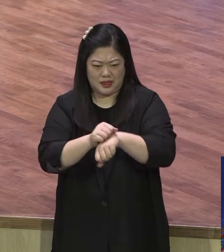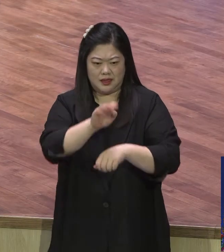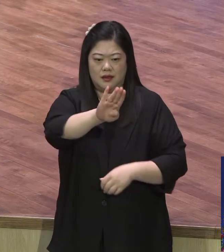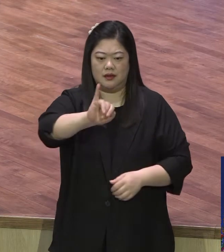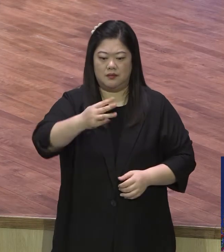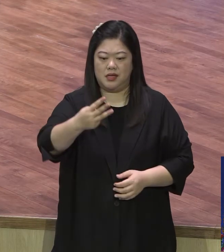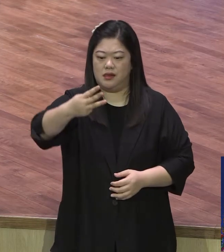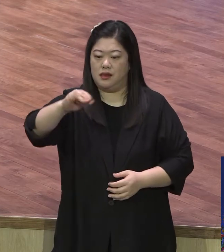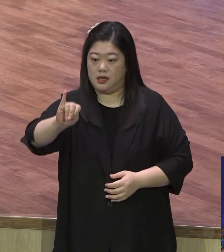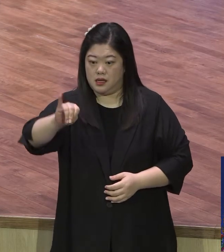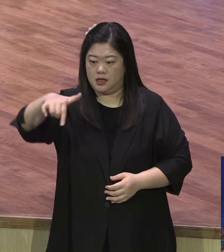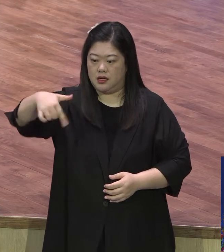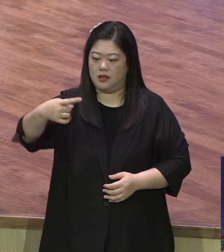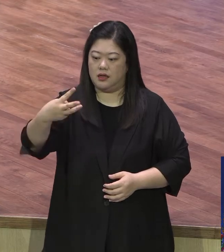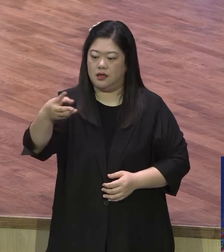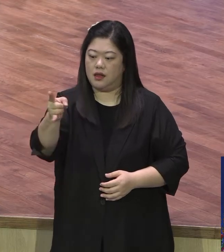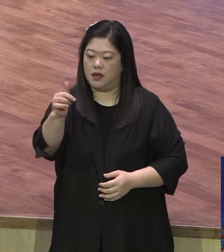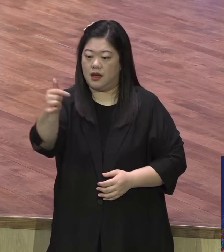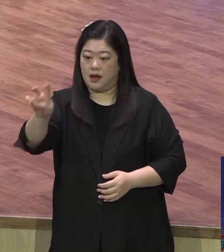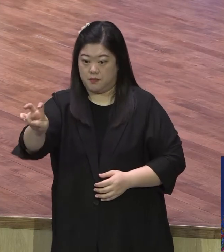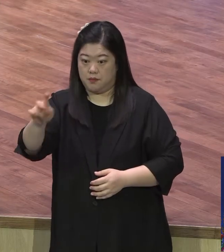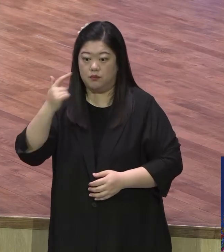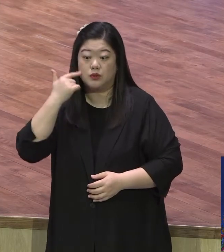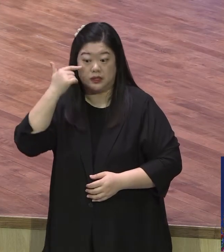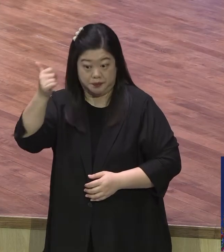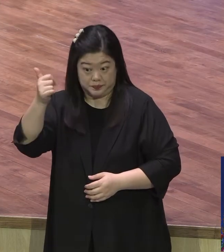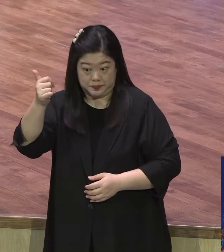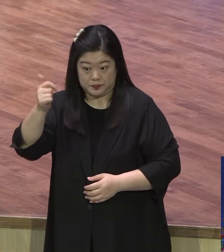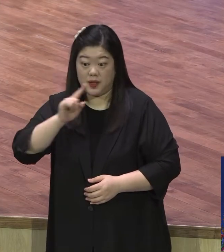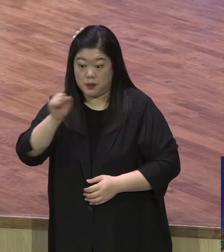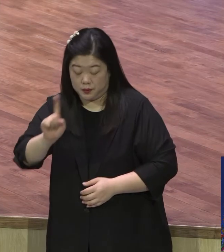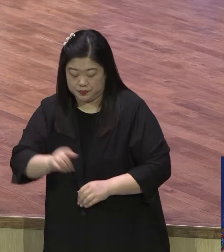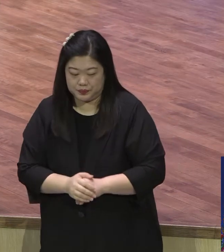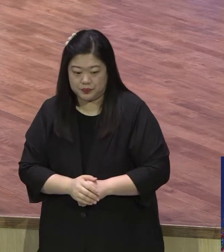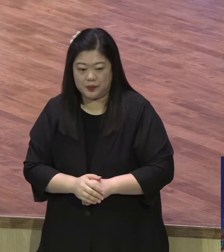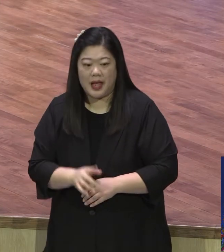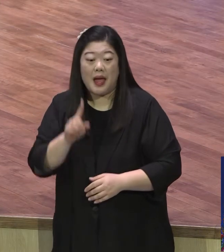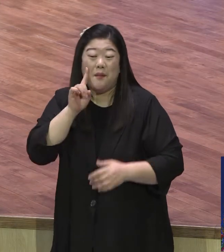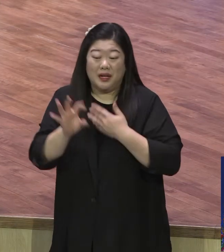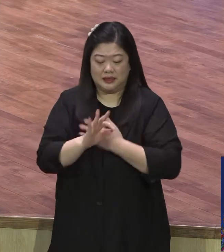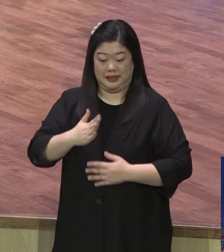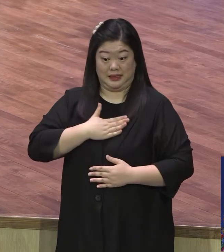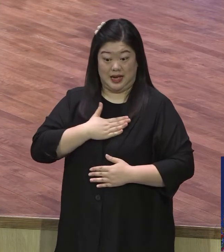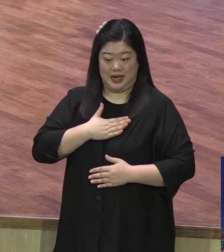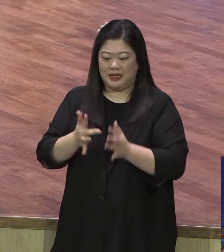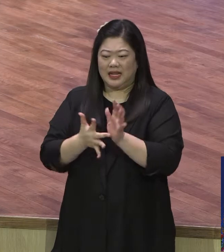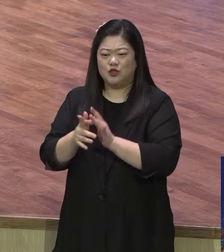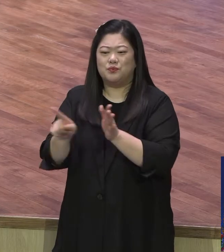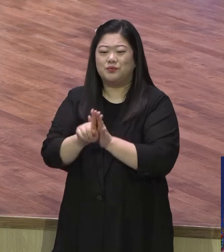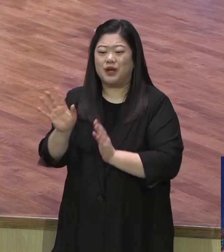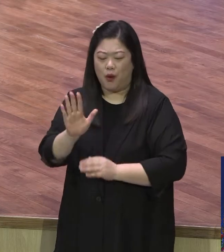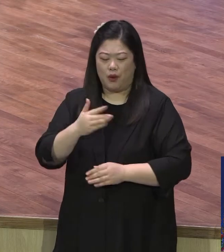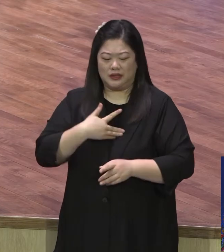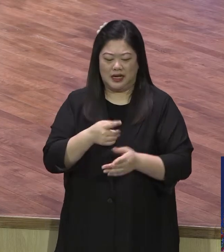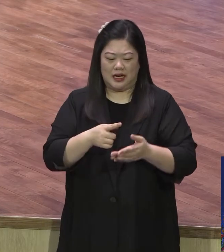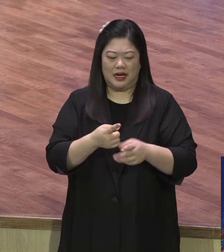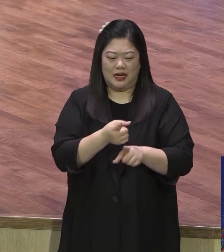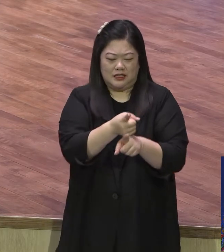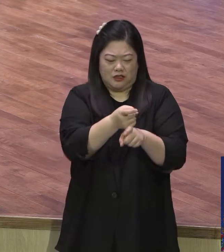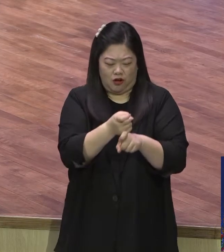그리안 목사님이 부활에 관련해 이렇게 말했어요 내가 만일 적 그리스도라고 하면 나는 부활을